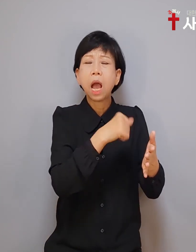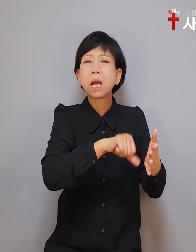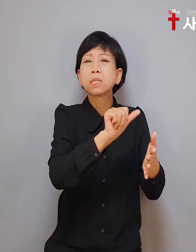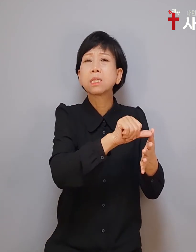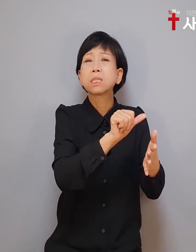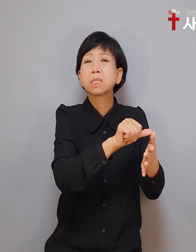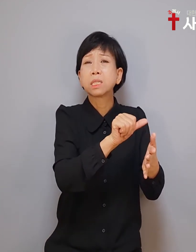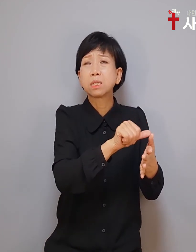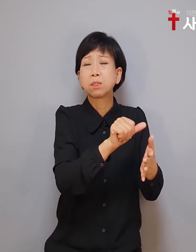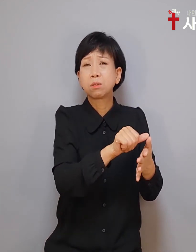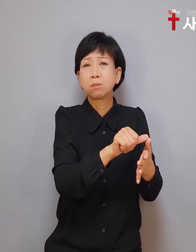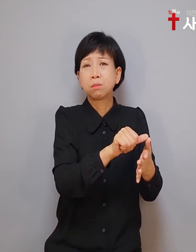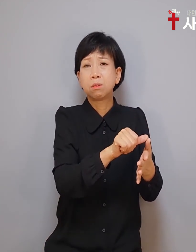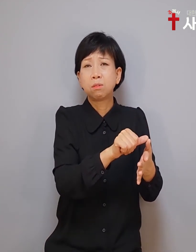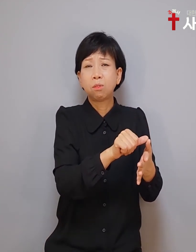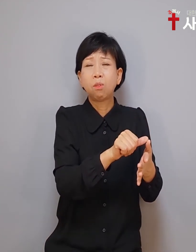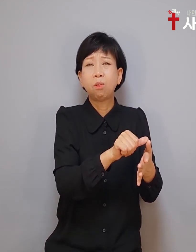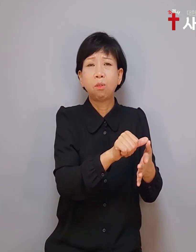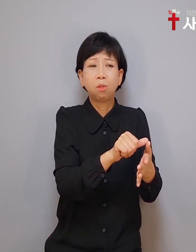안 들어오네.